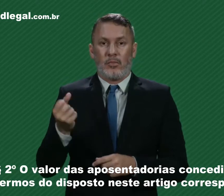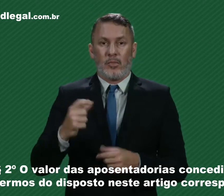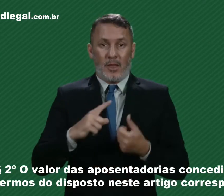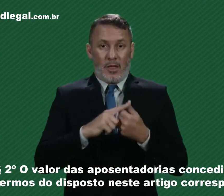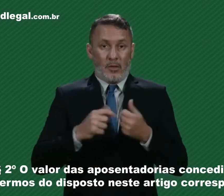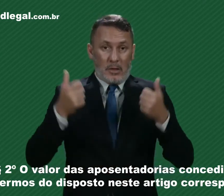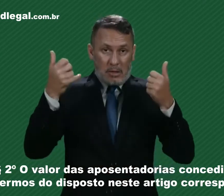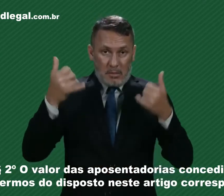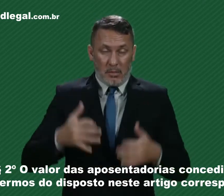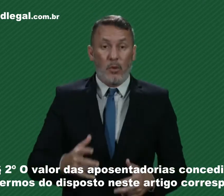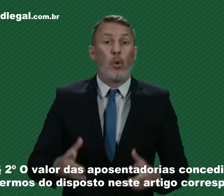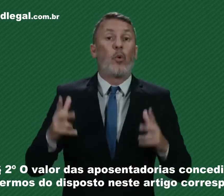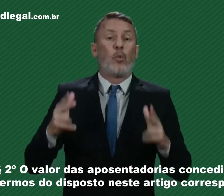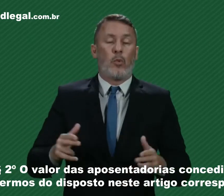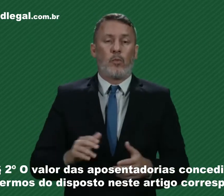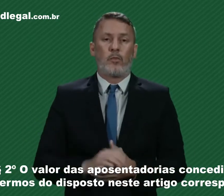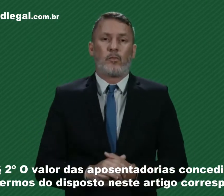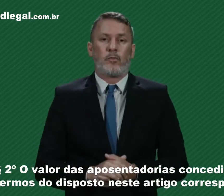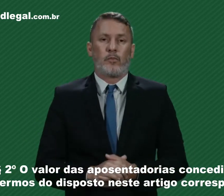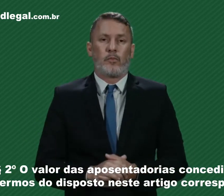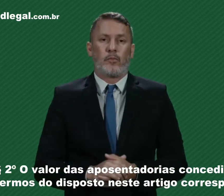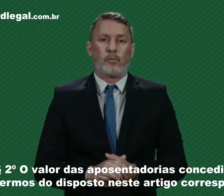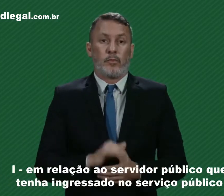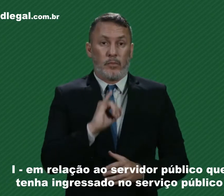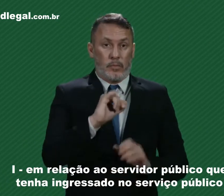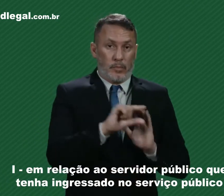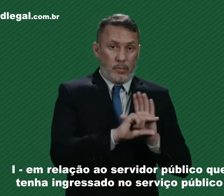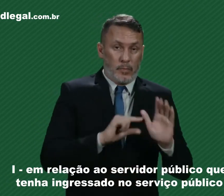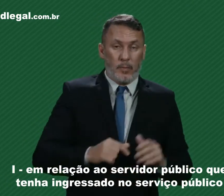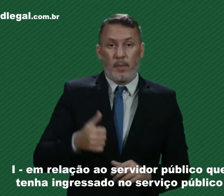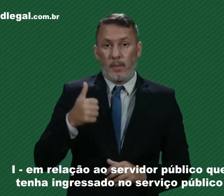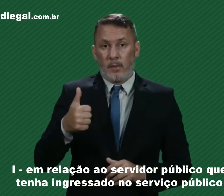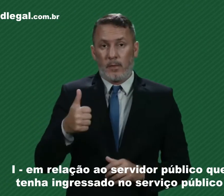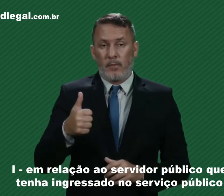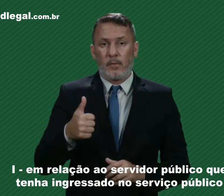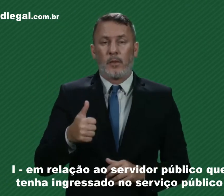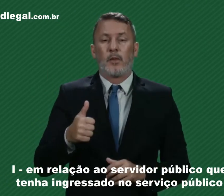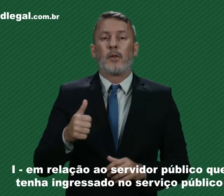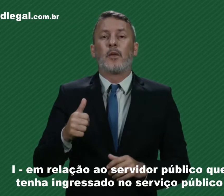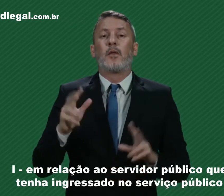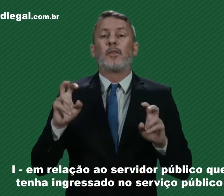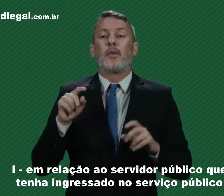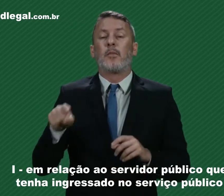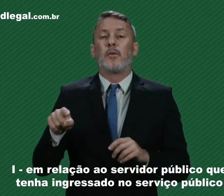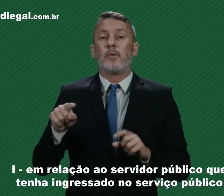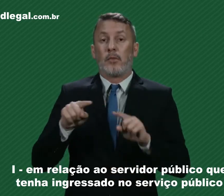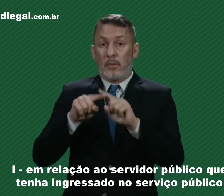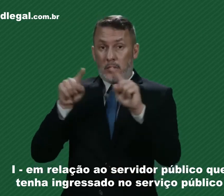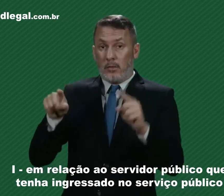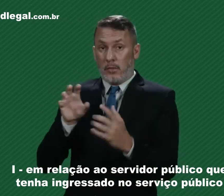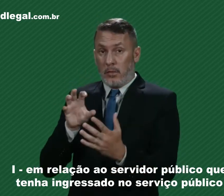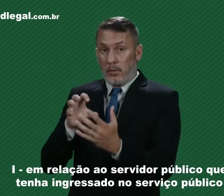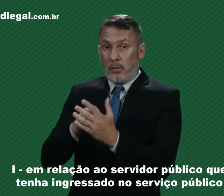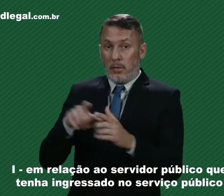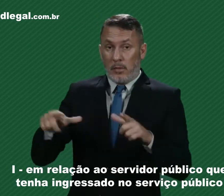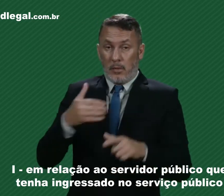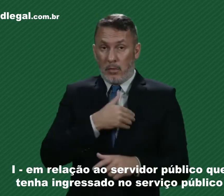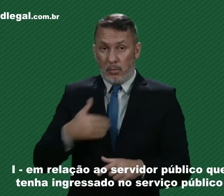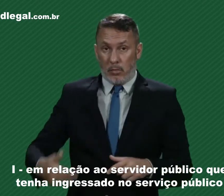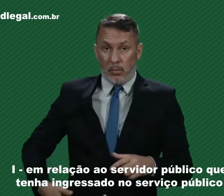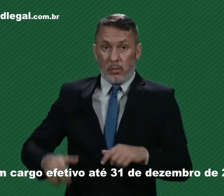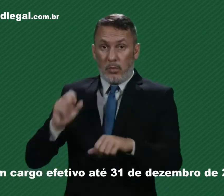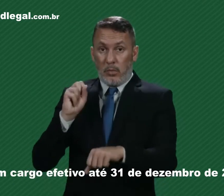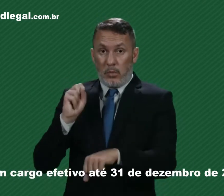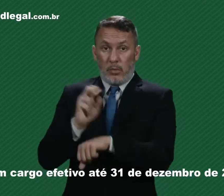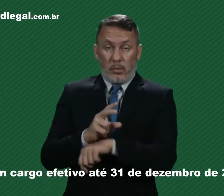neste artigo corresponderá: Inciso 1. Em relação ao servidor público que tenha ingressado no